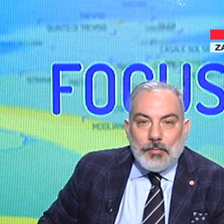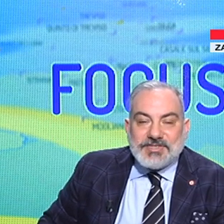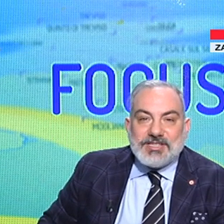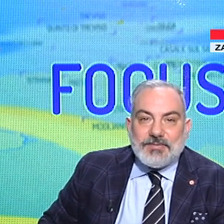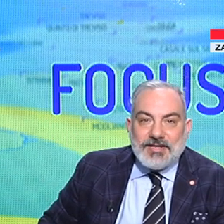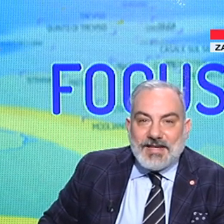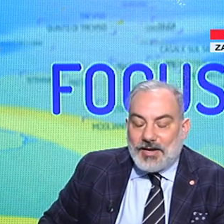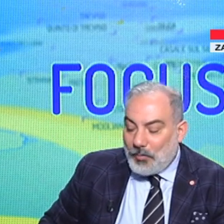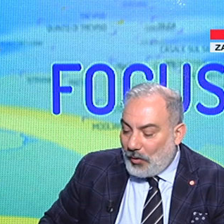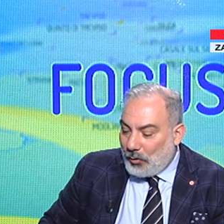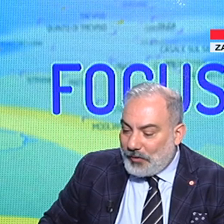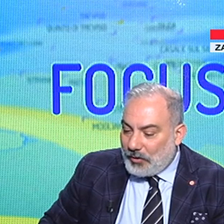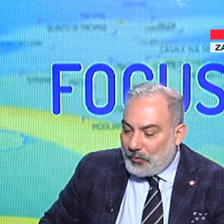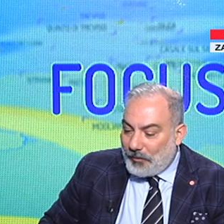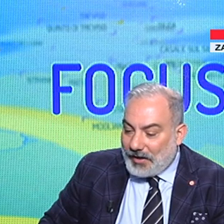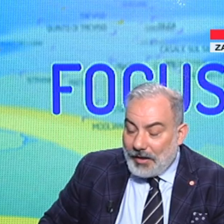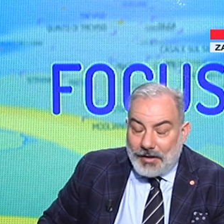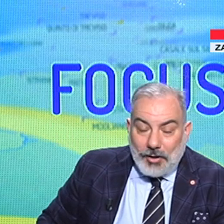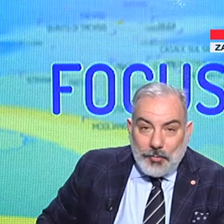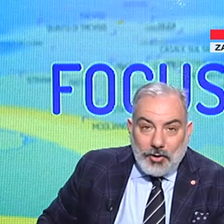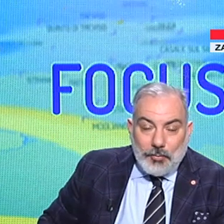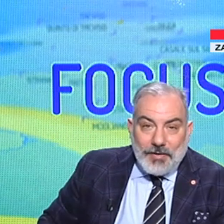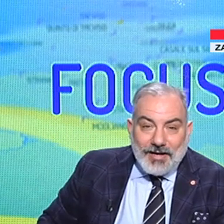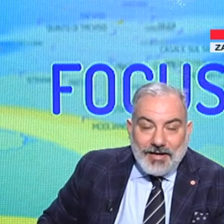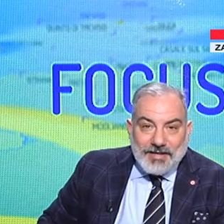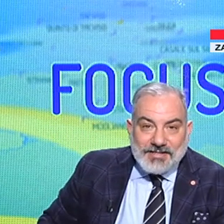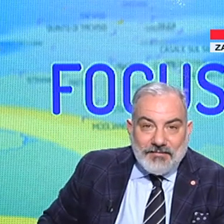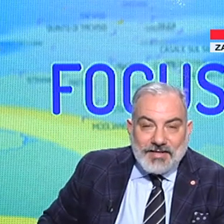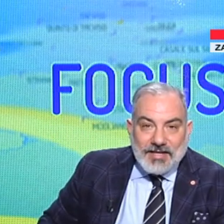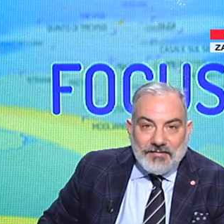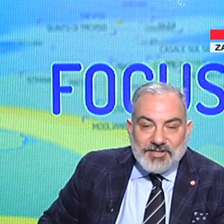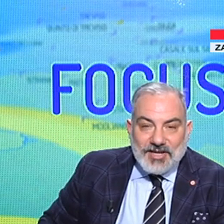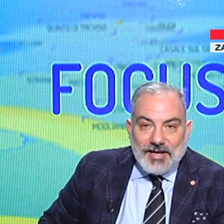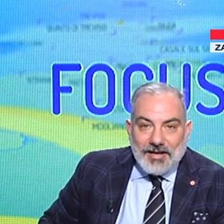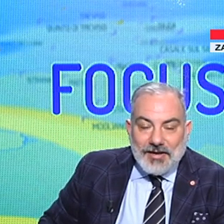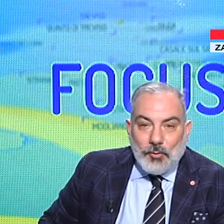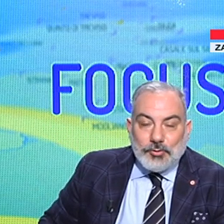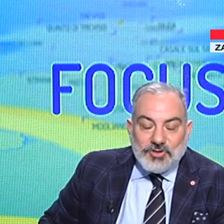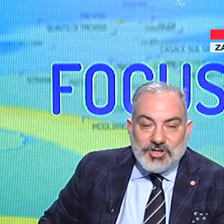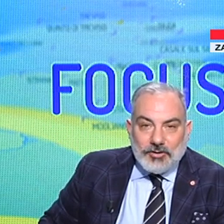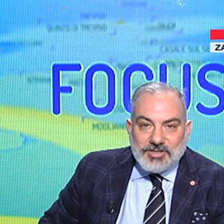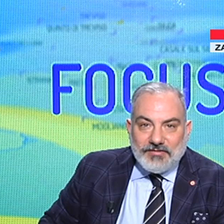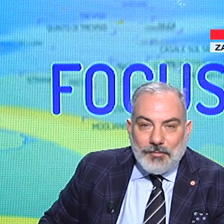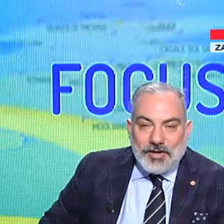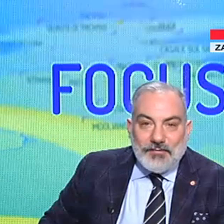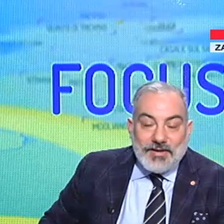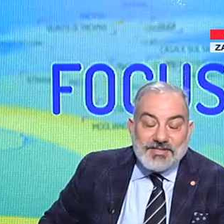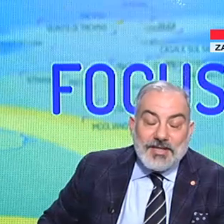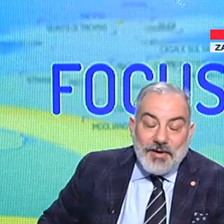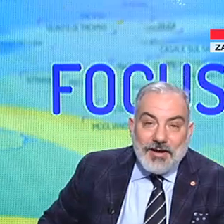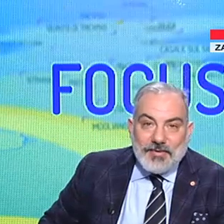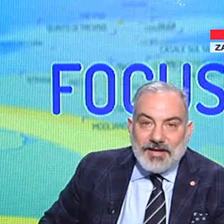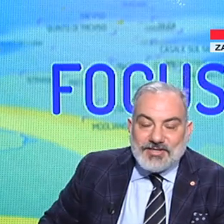può sensibilizzare un po' l'opinione pubblica. Opinione pubblica che si è vista invece molto in giro, dicevamo, nel